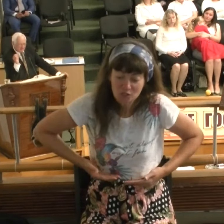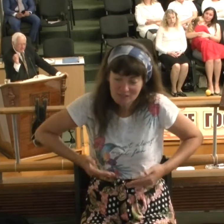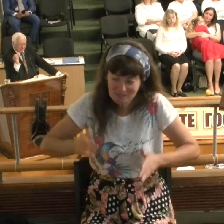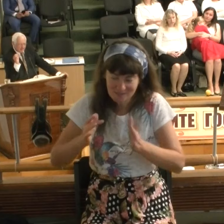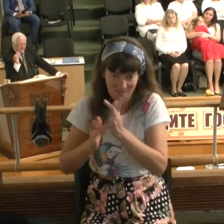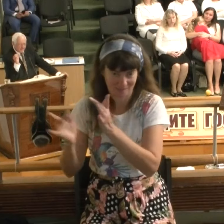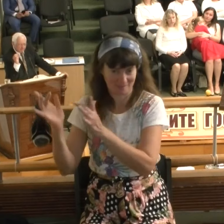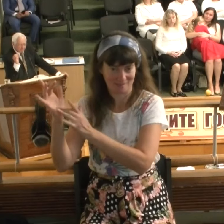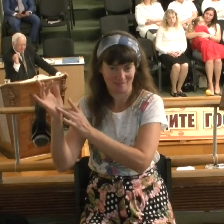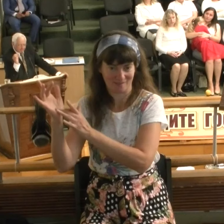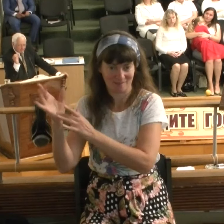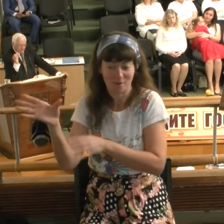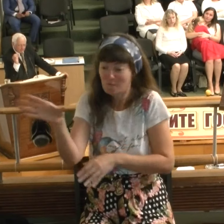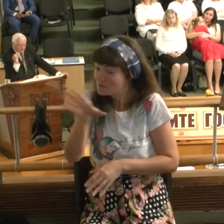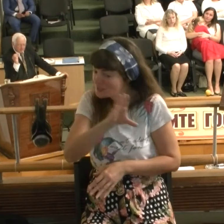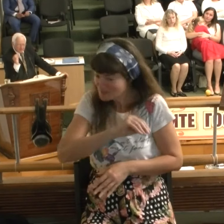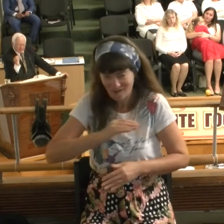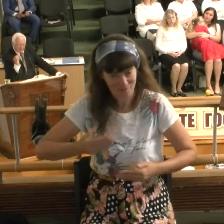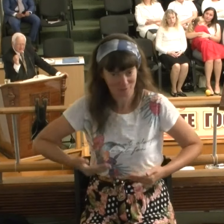молитва